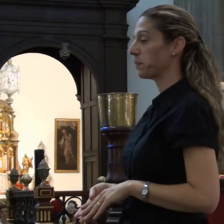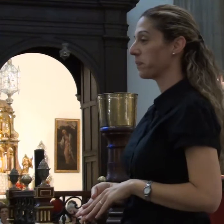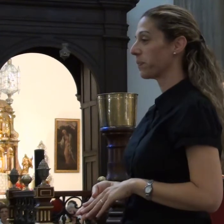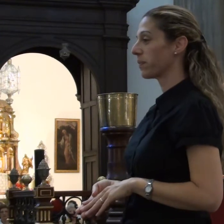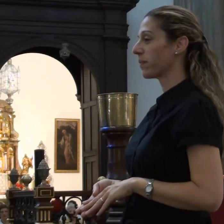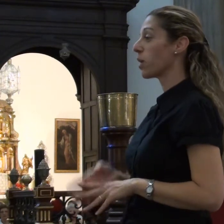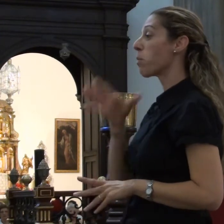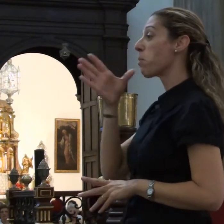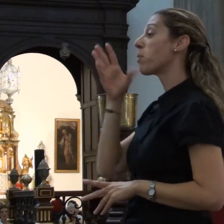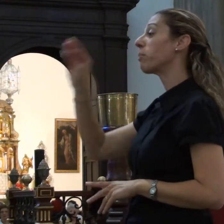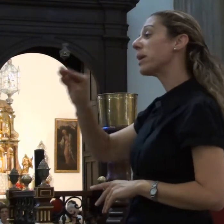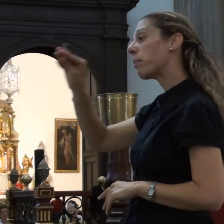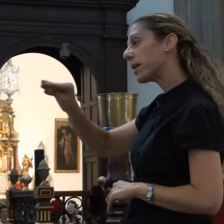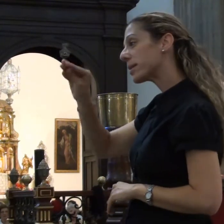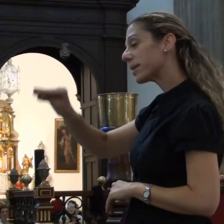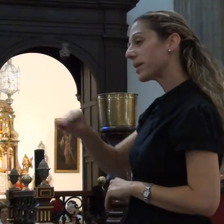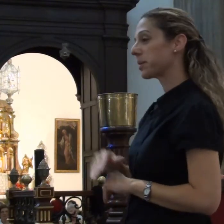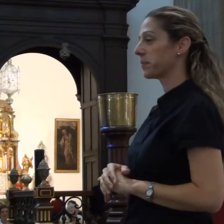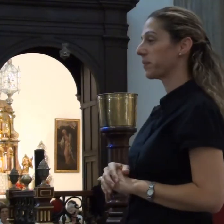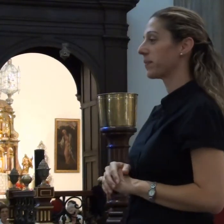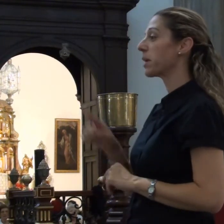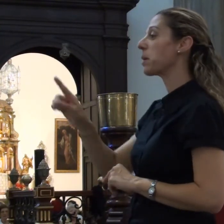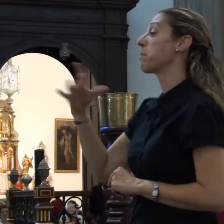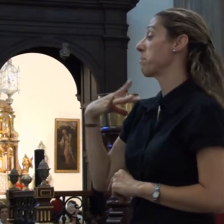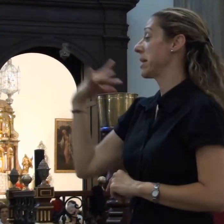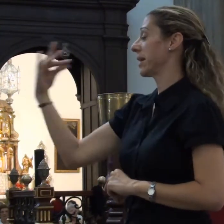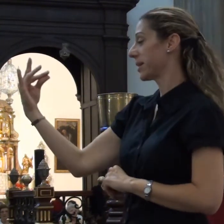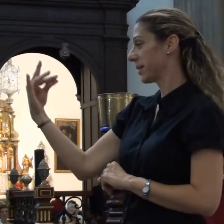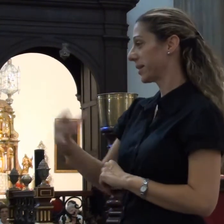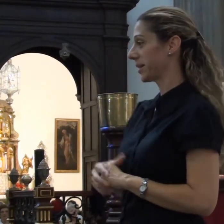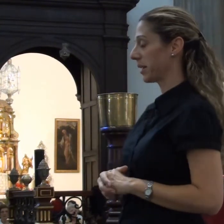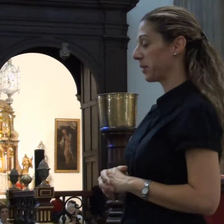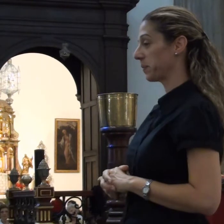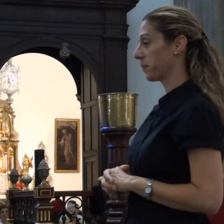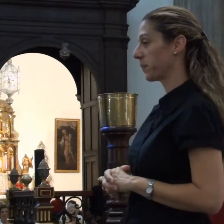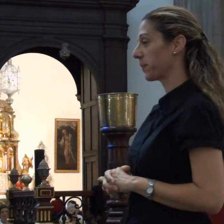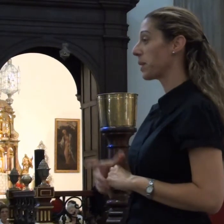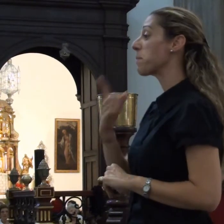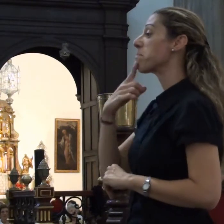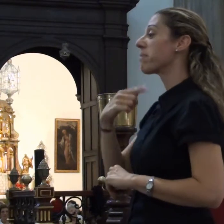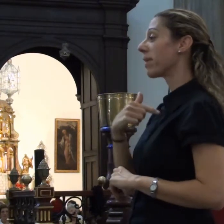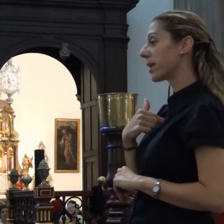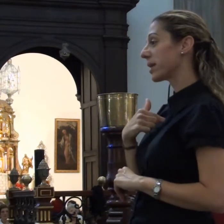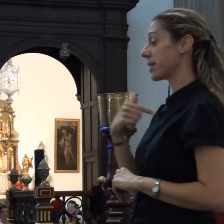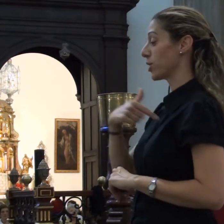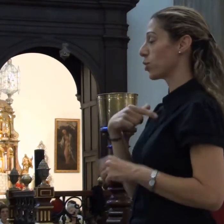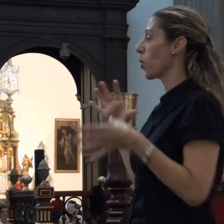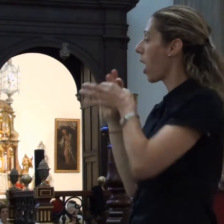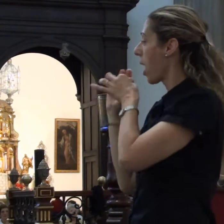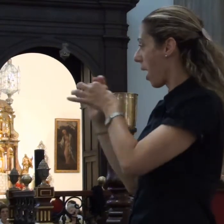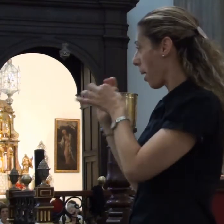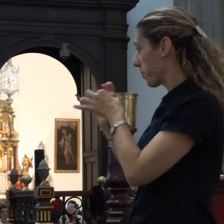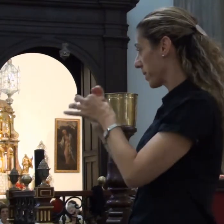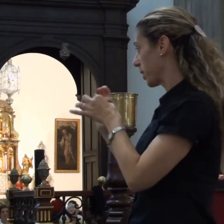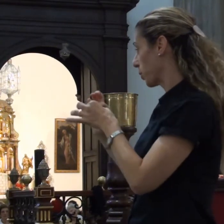cuando me llamaste cuando me elegiste cuando me dijiste que